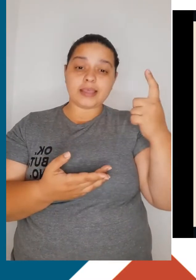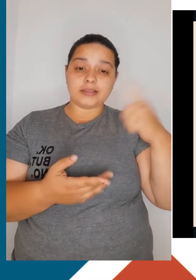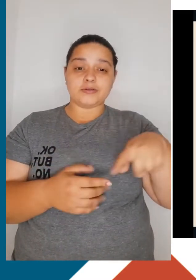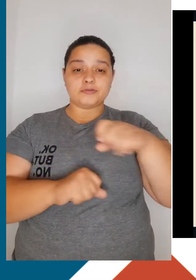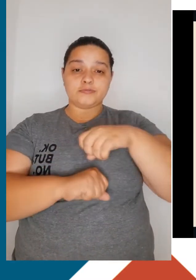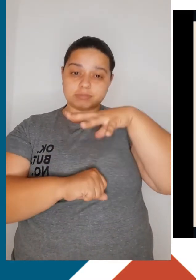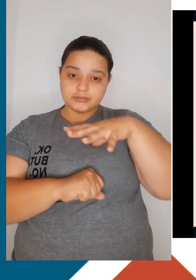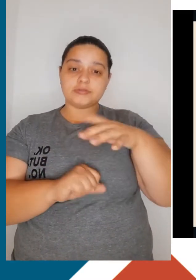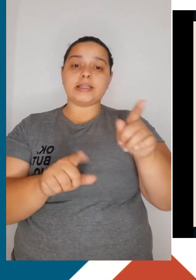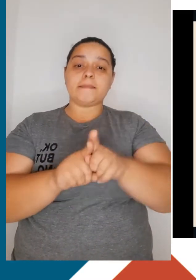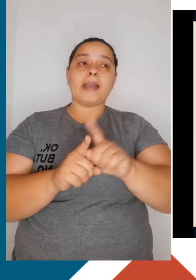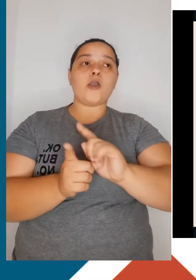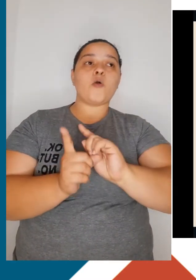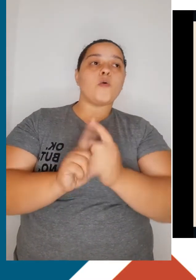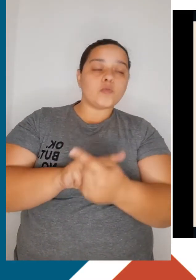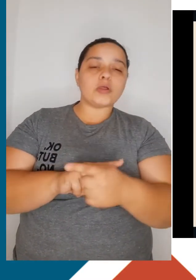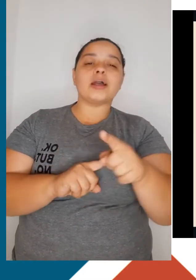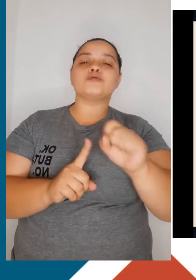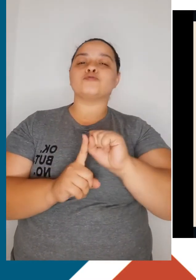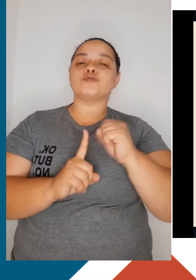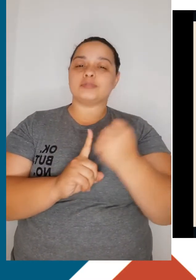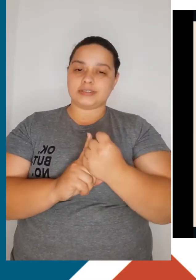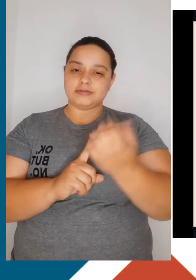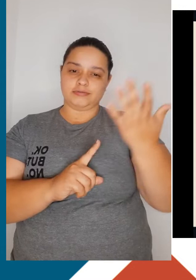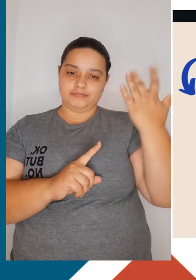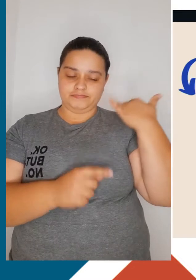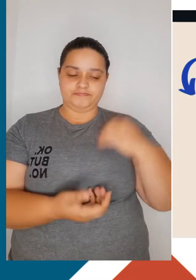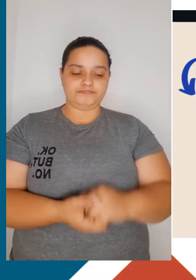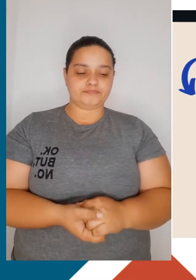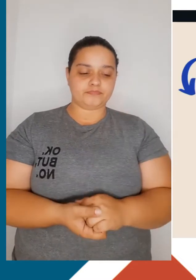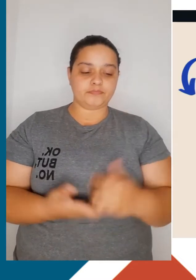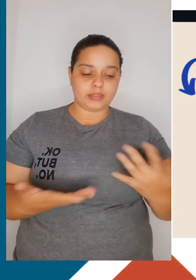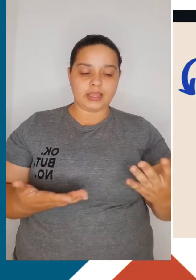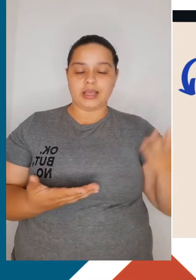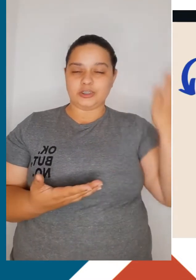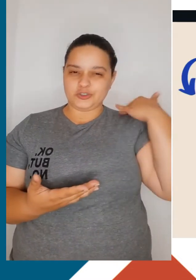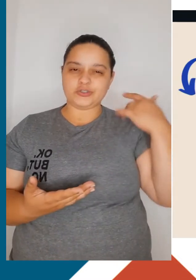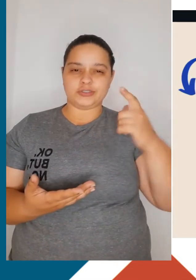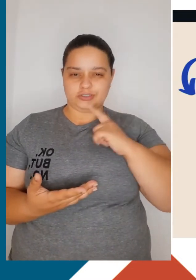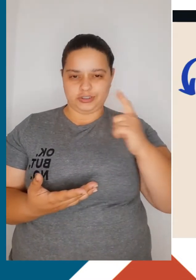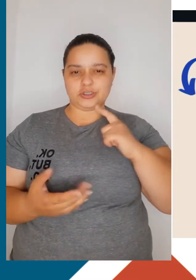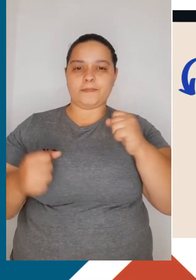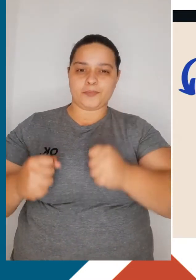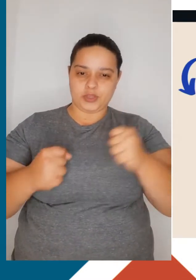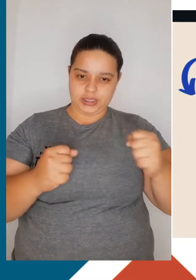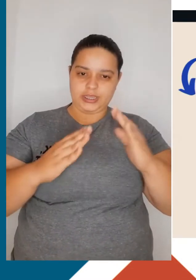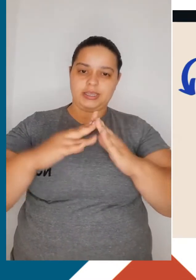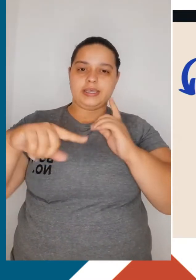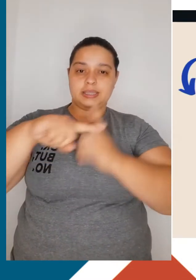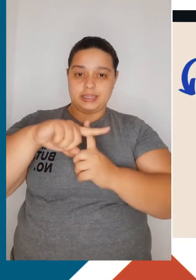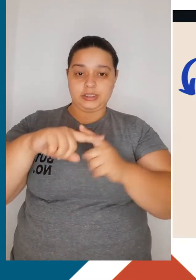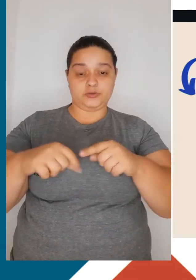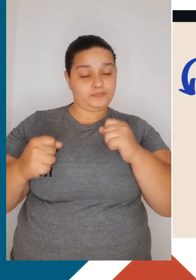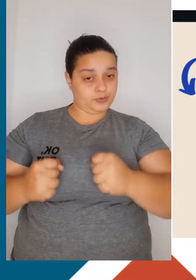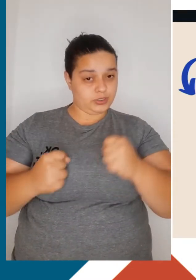iluministas e contrapor essas ideias à sociedade do antigo regime. Bom, o antigo regime, a gente tinha o poder das igrejas.